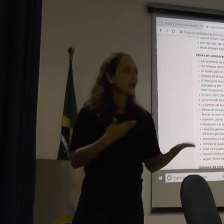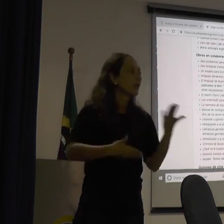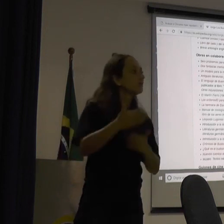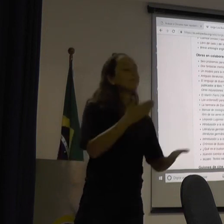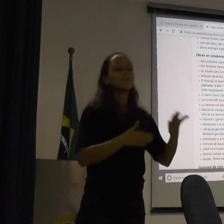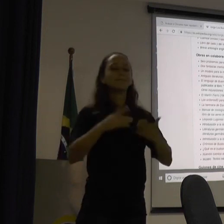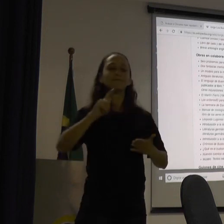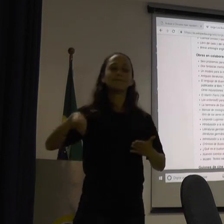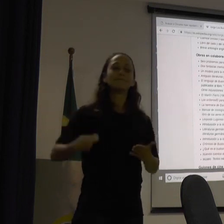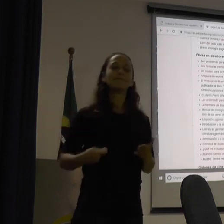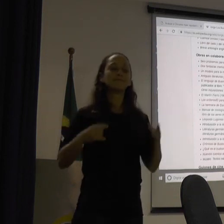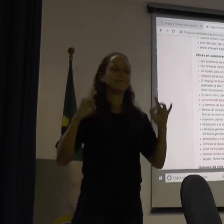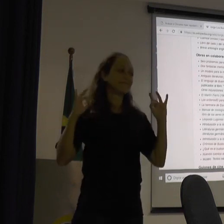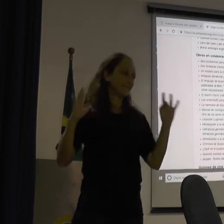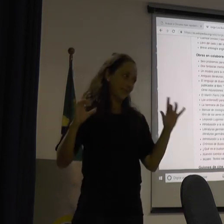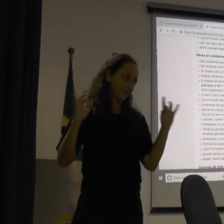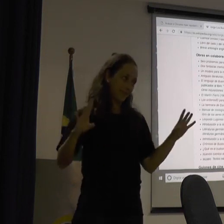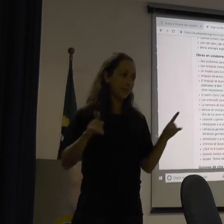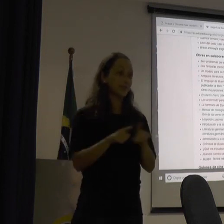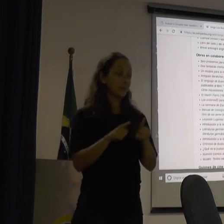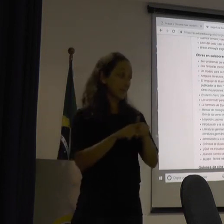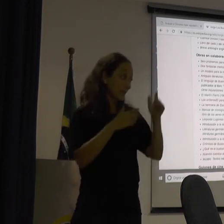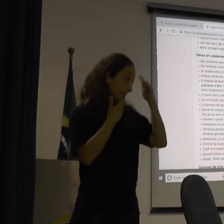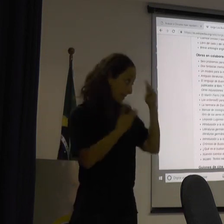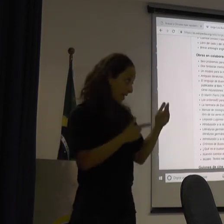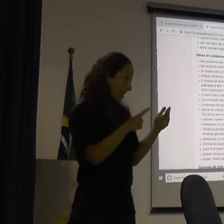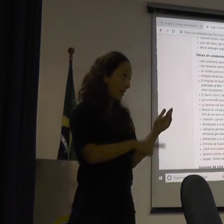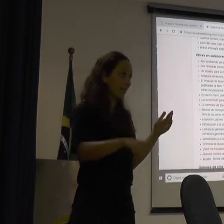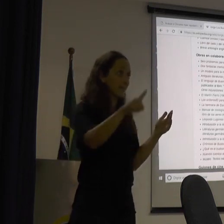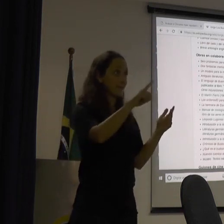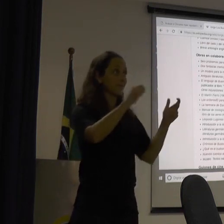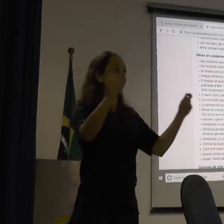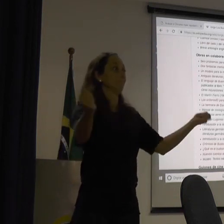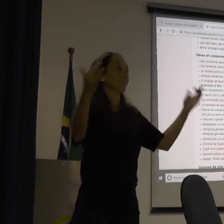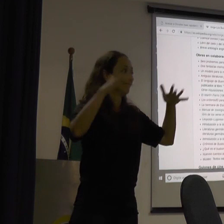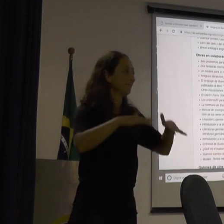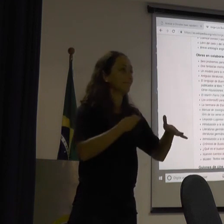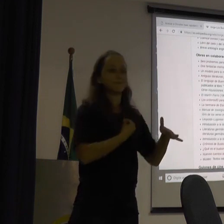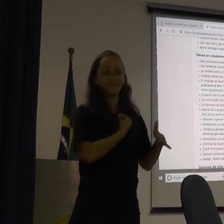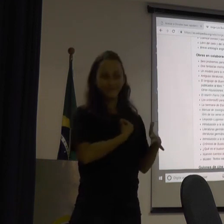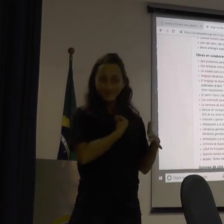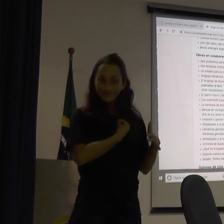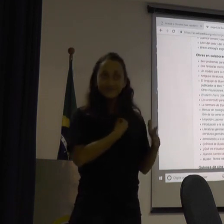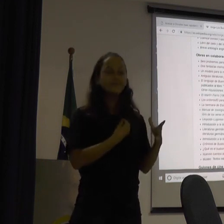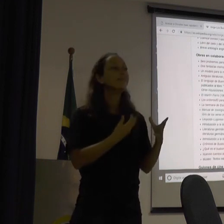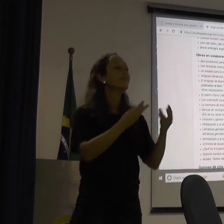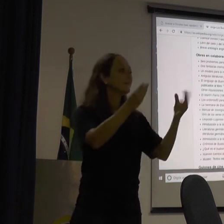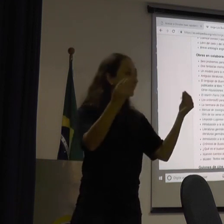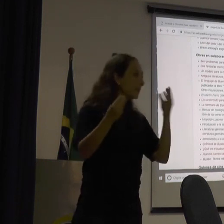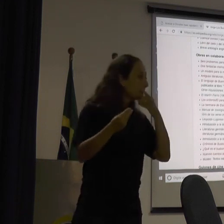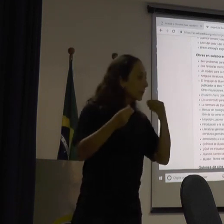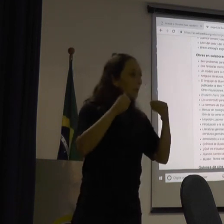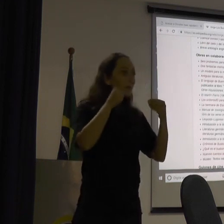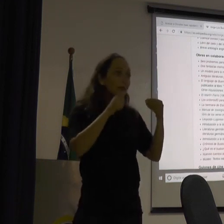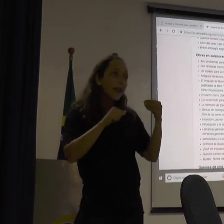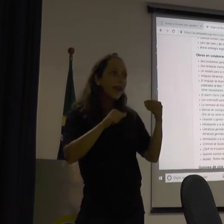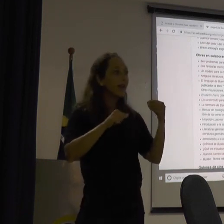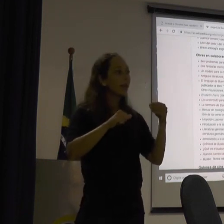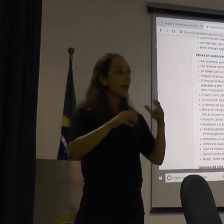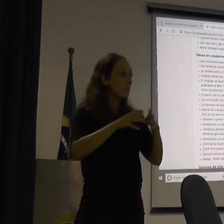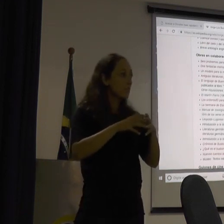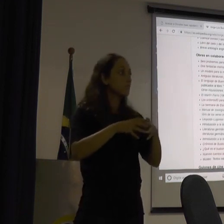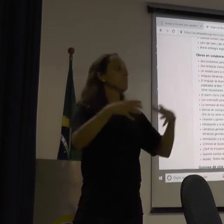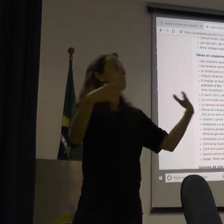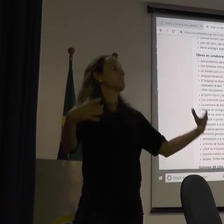né, realmente, e agradeço também a presença de todos e todas, né, muito numerosos e numerosas